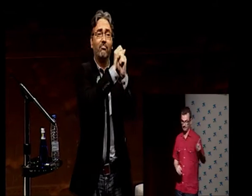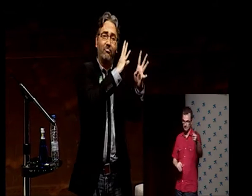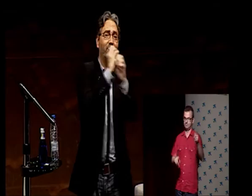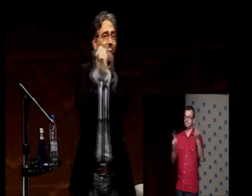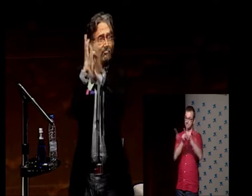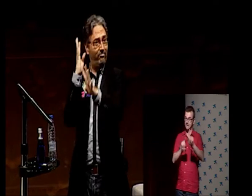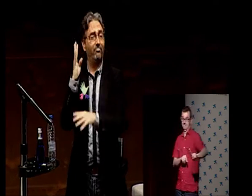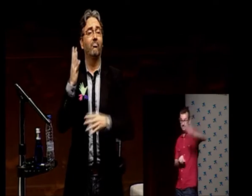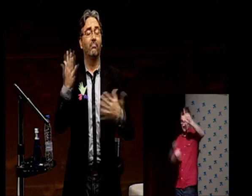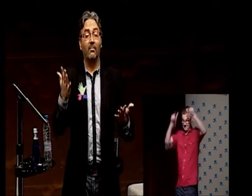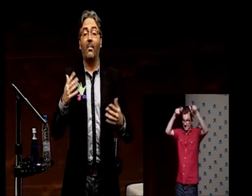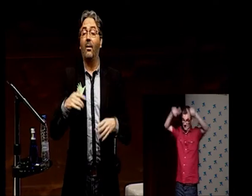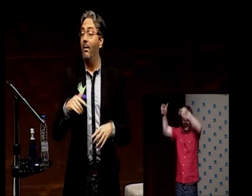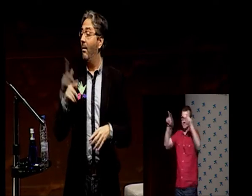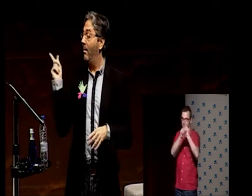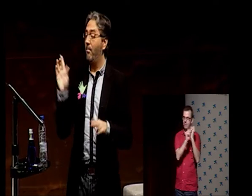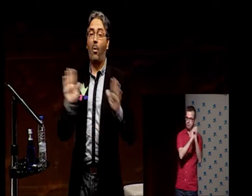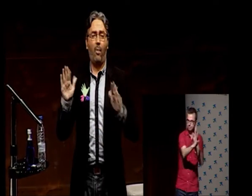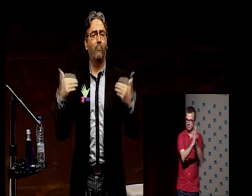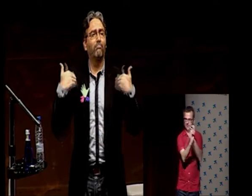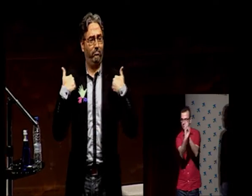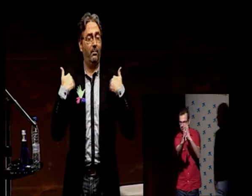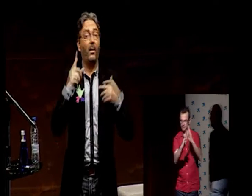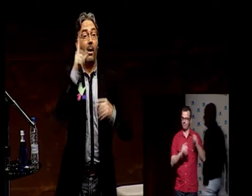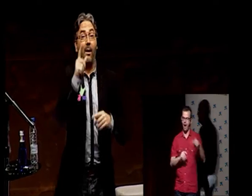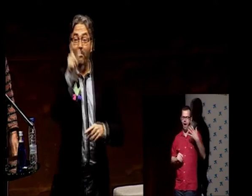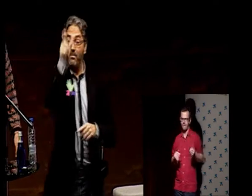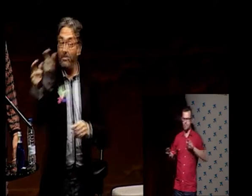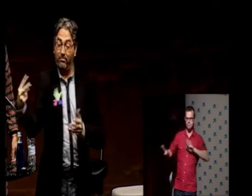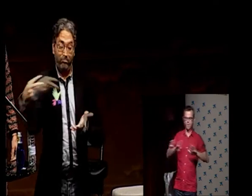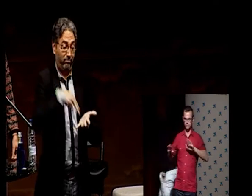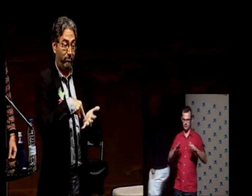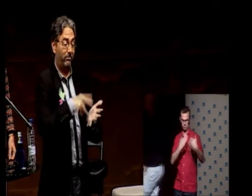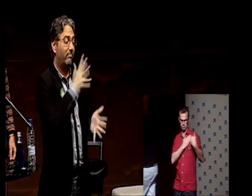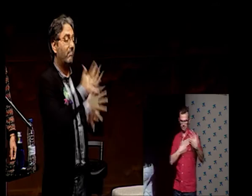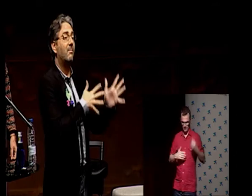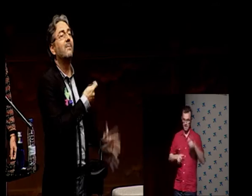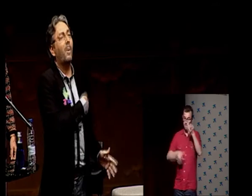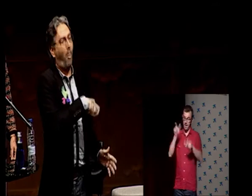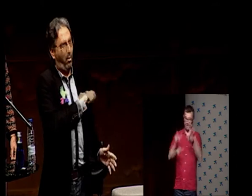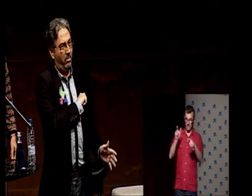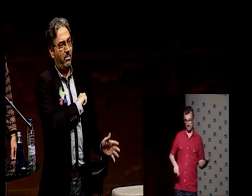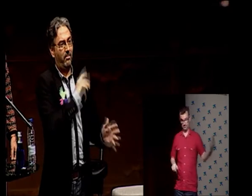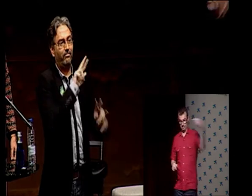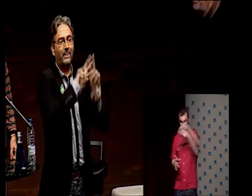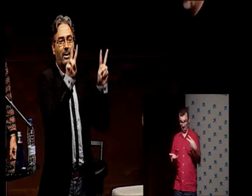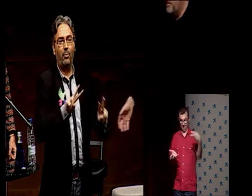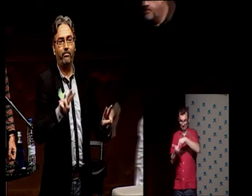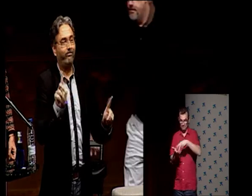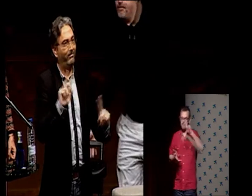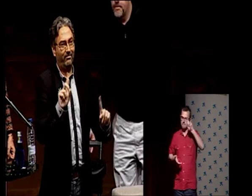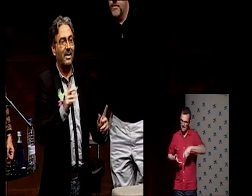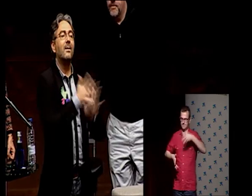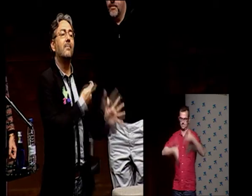vuestra tanto de los que estáis aquí en el auditorio como en el resto de las salas como decía Cristina será la moderadora Y sí que